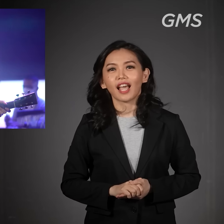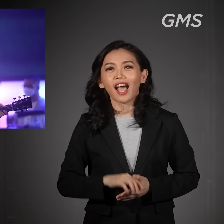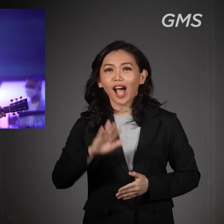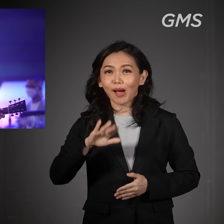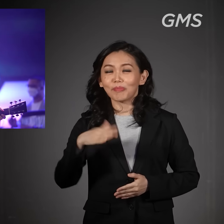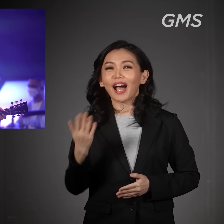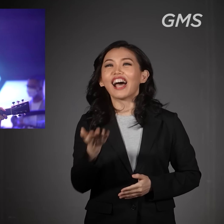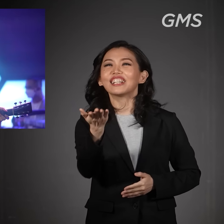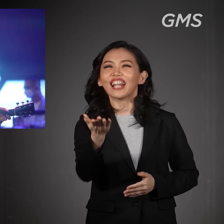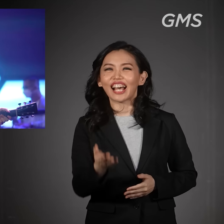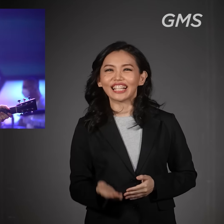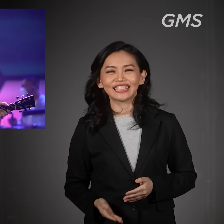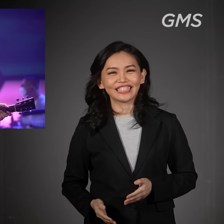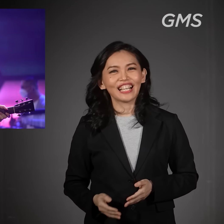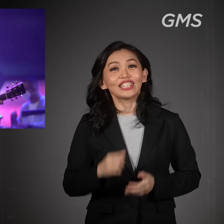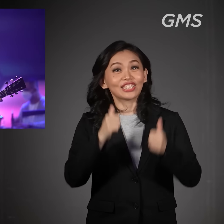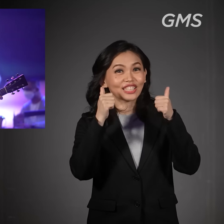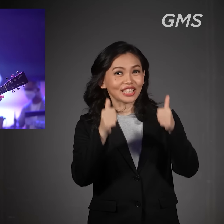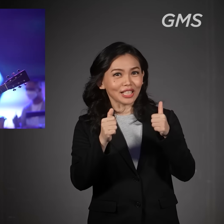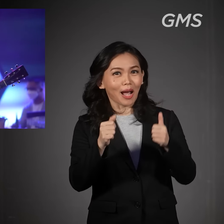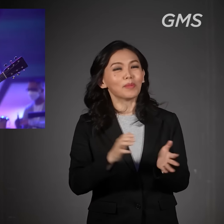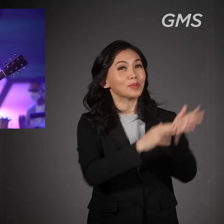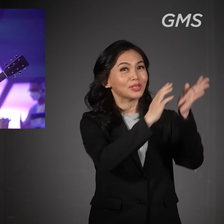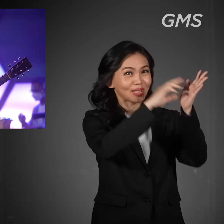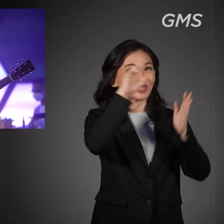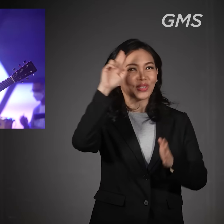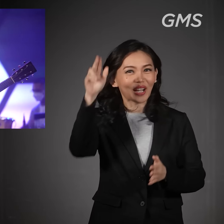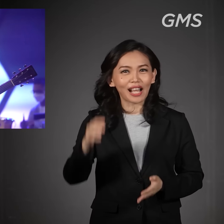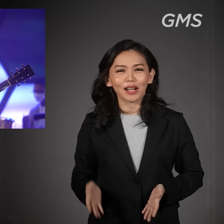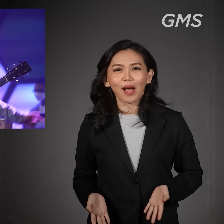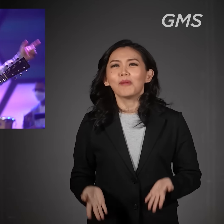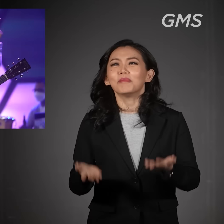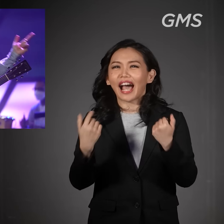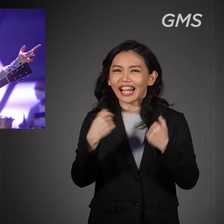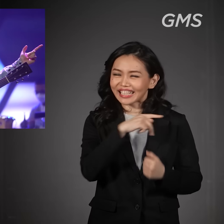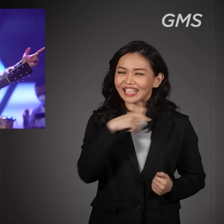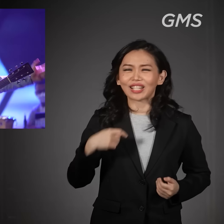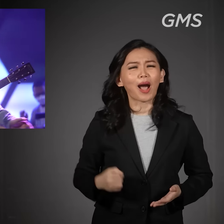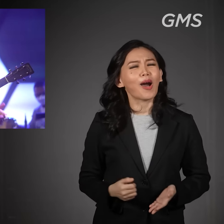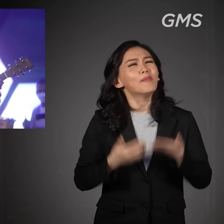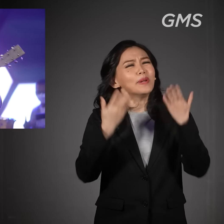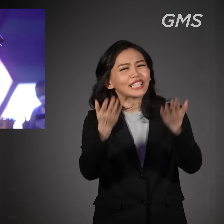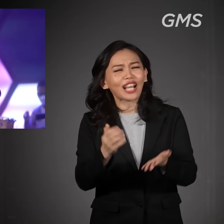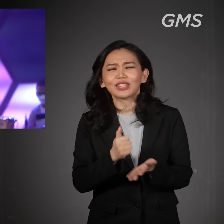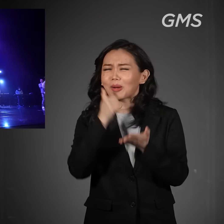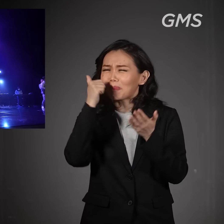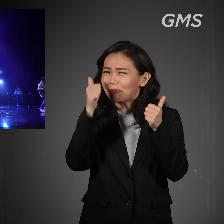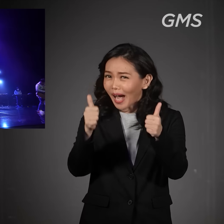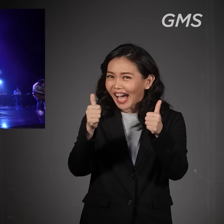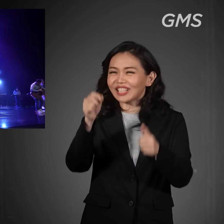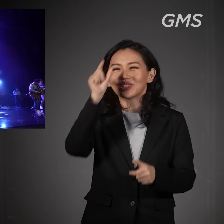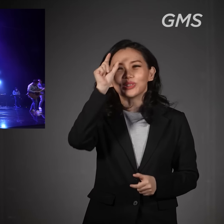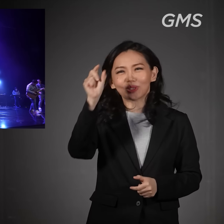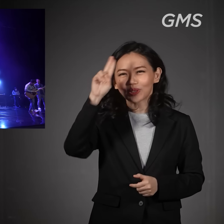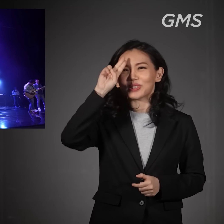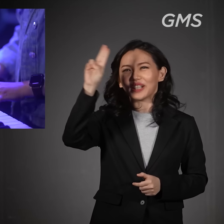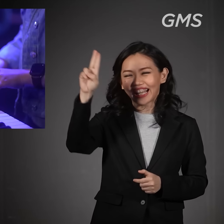Apakah Anda siap memuji dan menyembah Tuhan? Dimanapun Anda berada, mari kita beri yang terbaik bagi Dia. Come on! Shake!